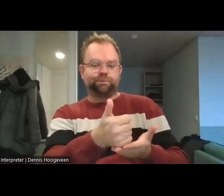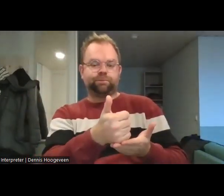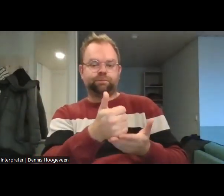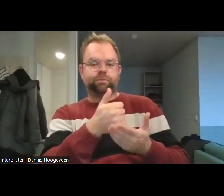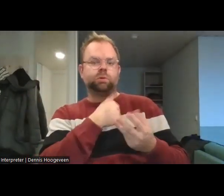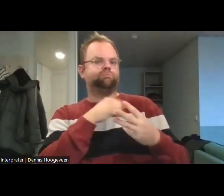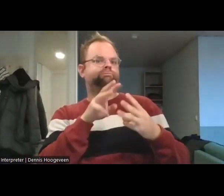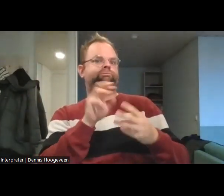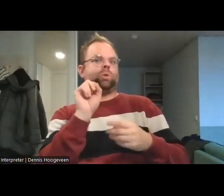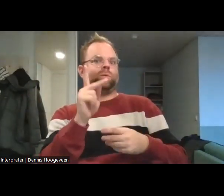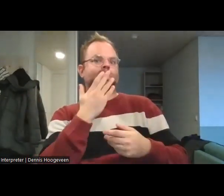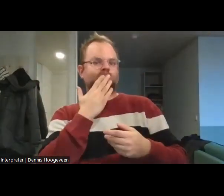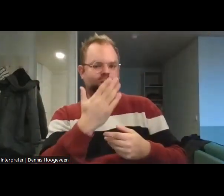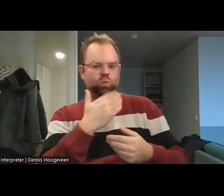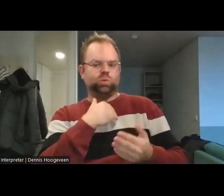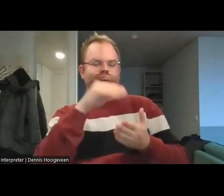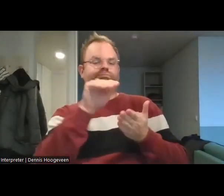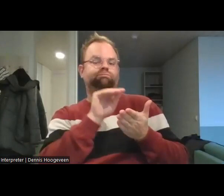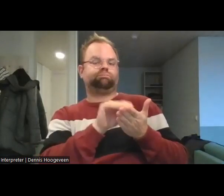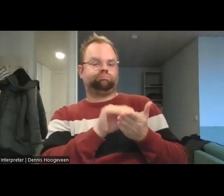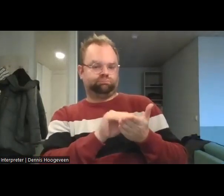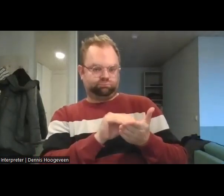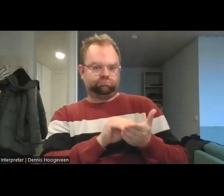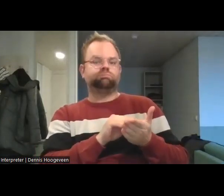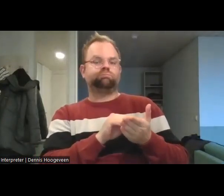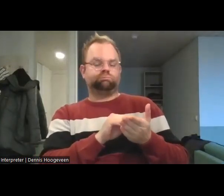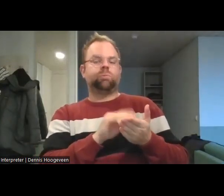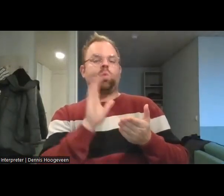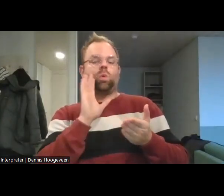qui répondent à leurs besoins. Donc, je prends cela en question.